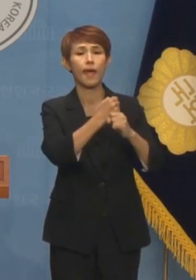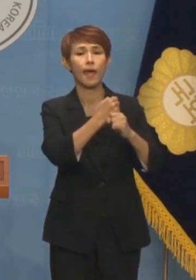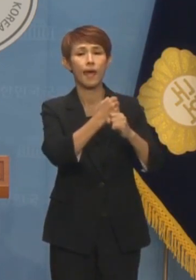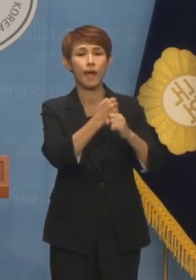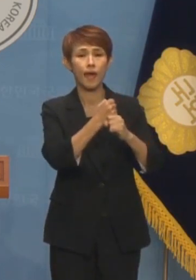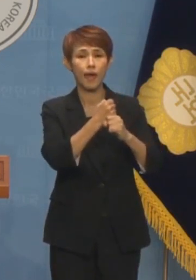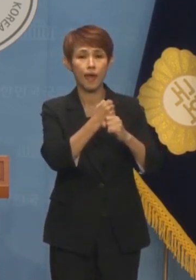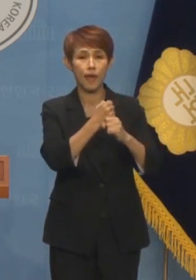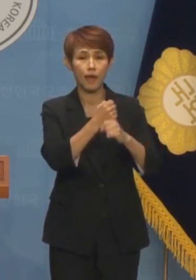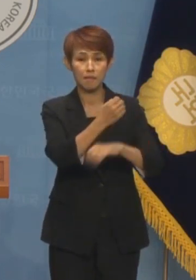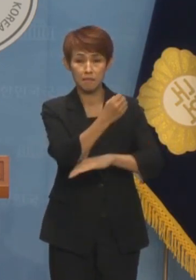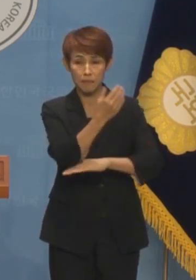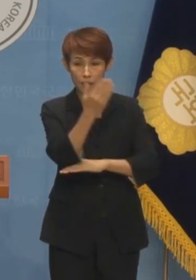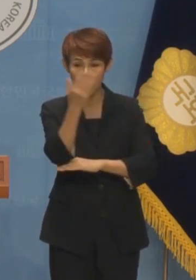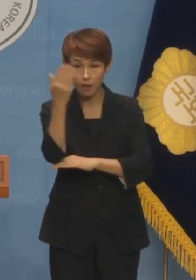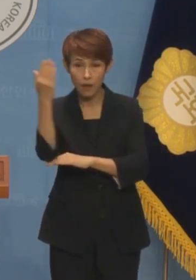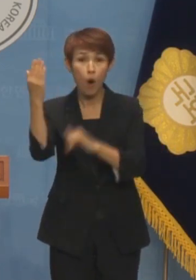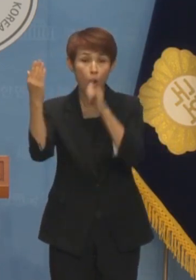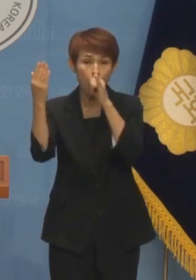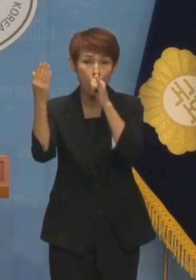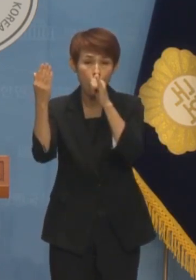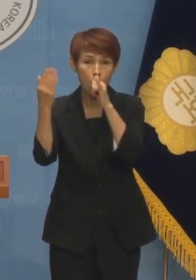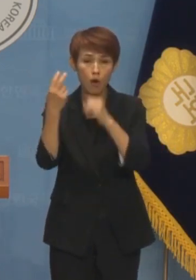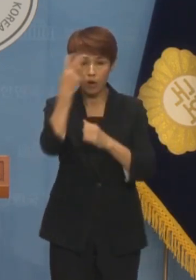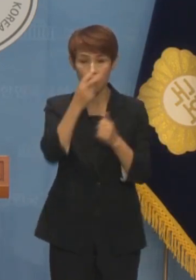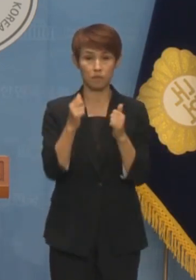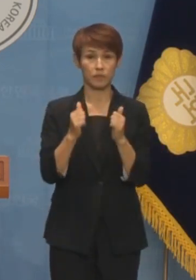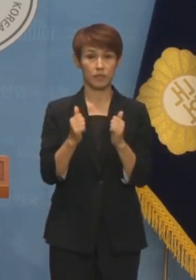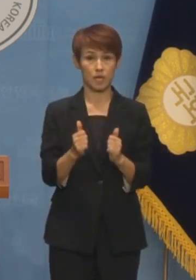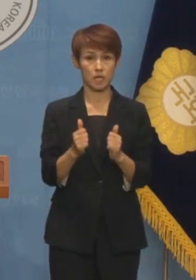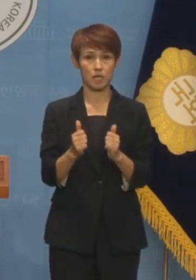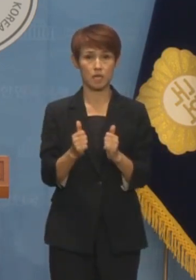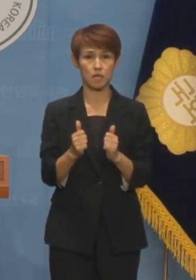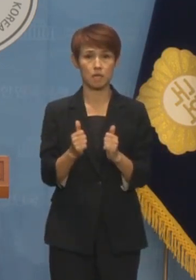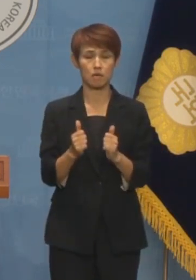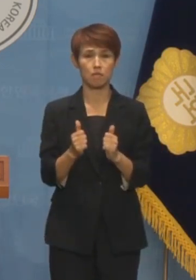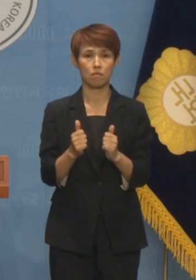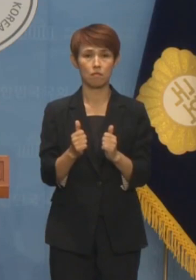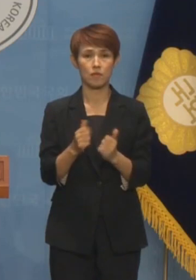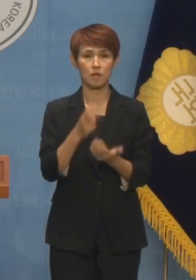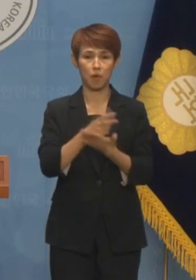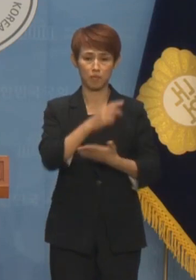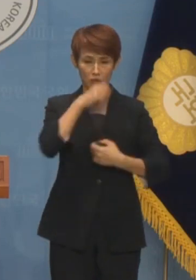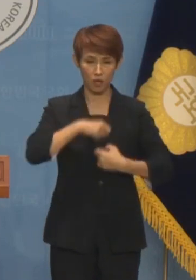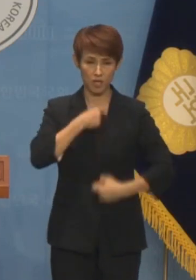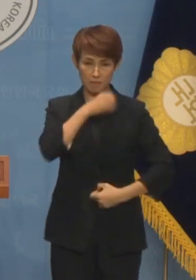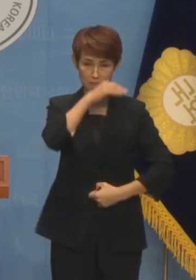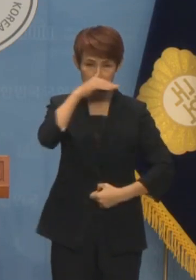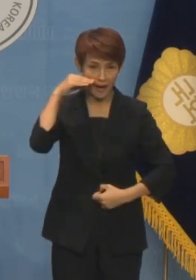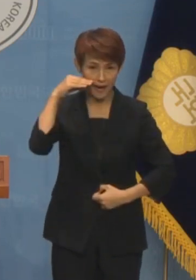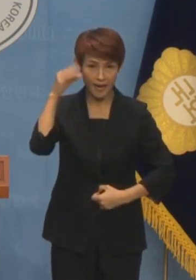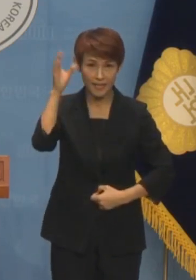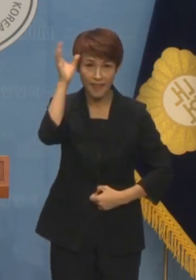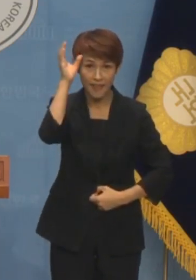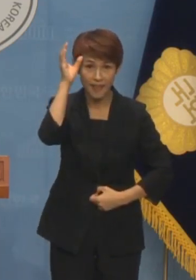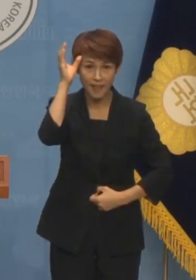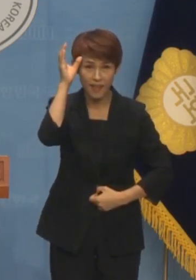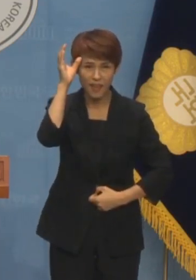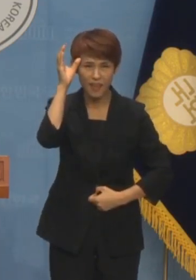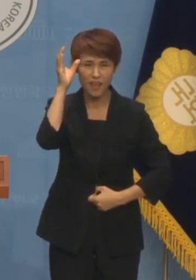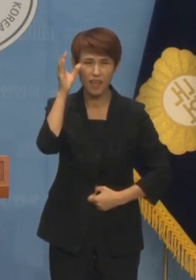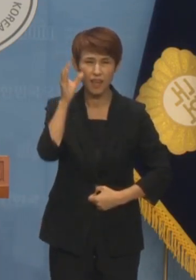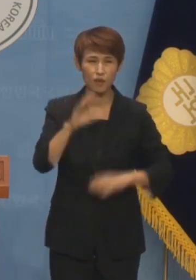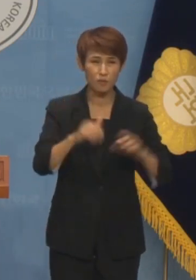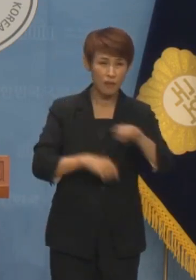잡았다는 보도가 나오지만 검찰이 대한민국의 사법정의를 바로잡을 것으로 기대하는 국민은